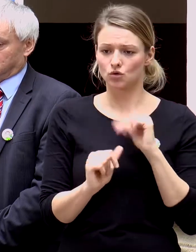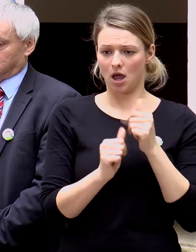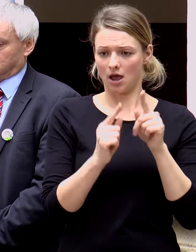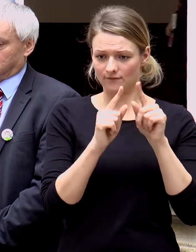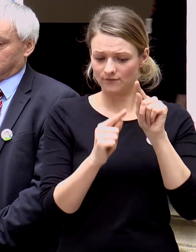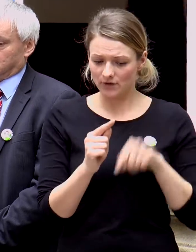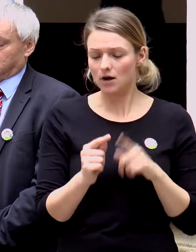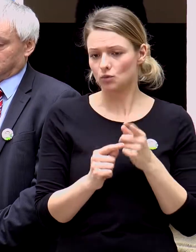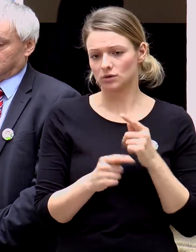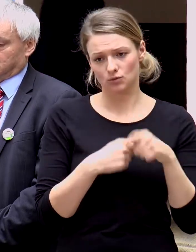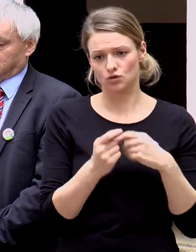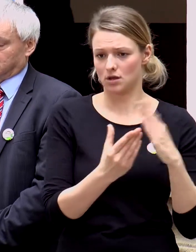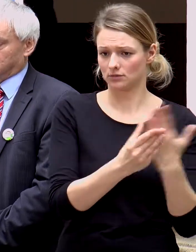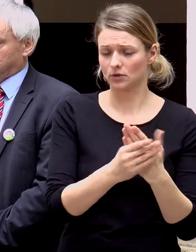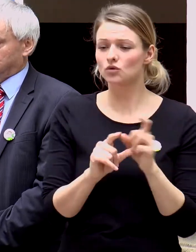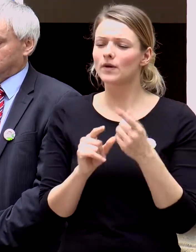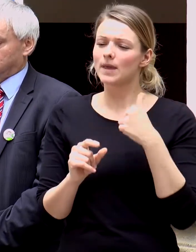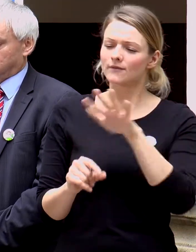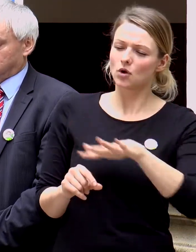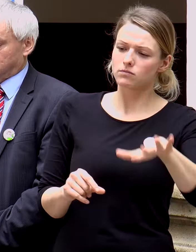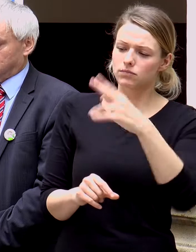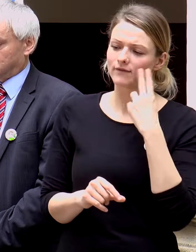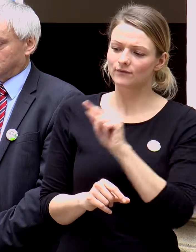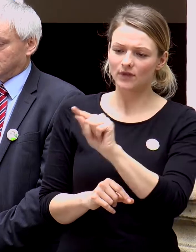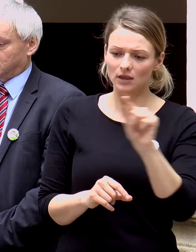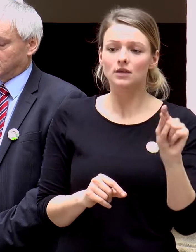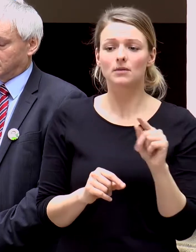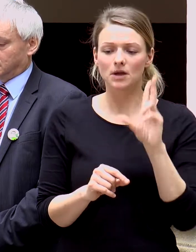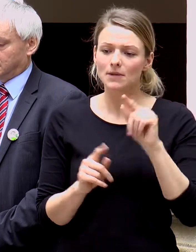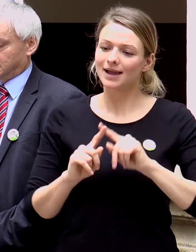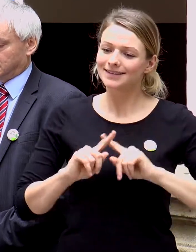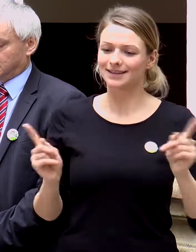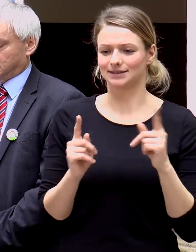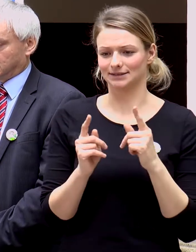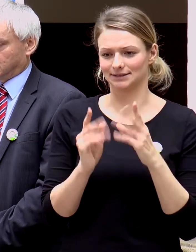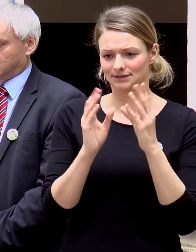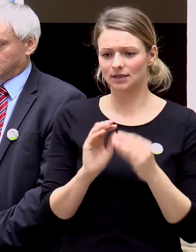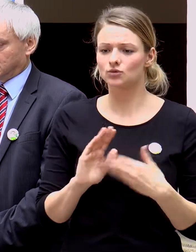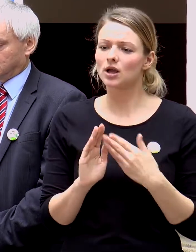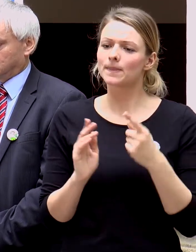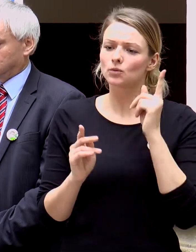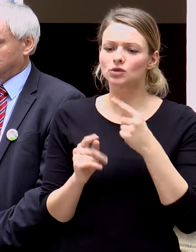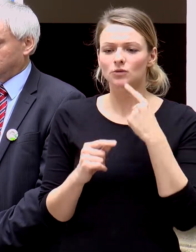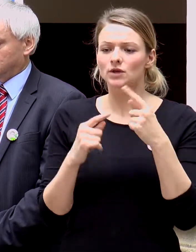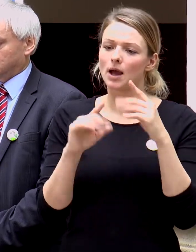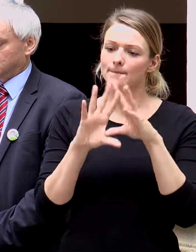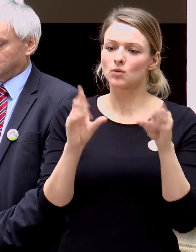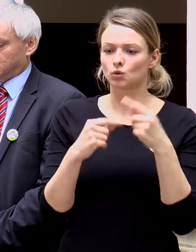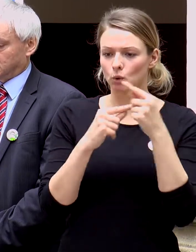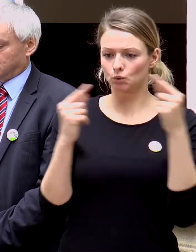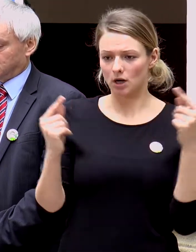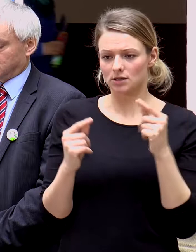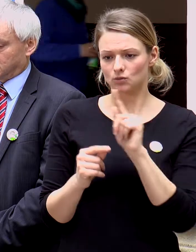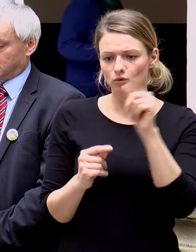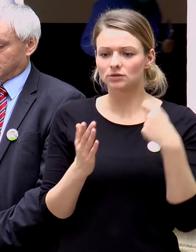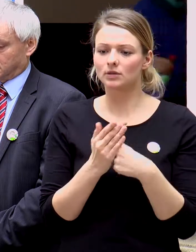situace v Evropě jasně ukazuje, že Evropa se svým multikulturalismem vlastně nedošla